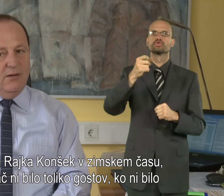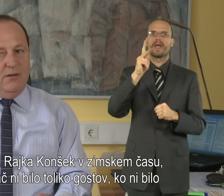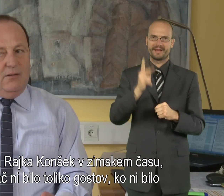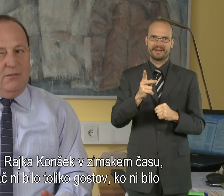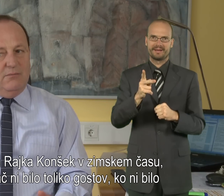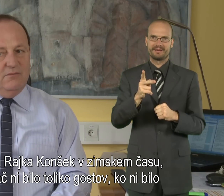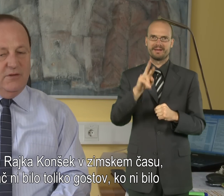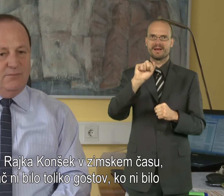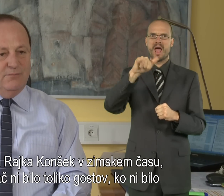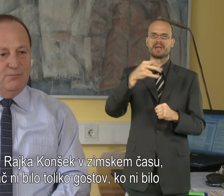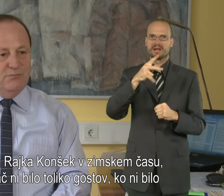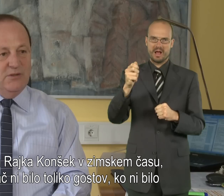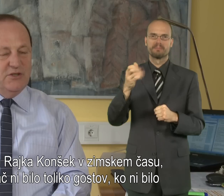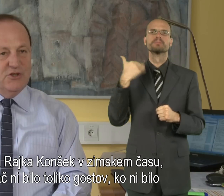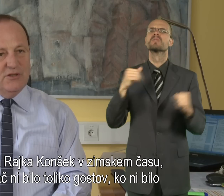Krajka, v